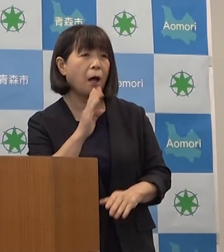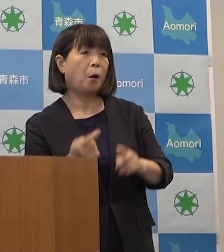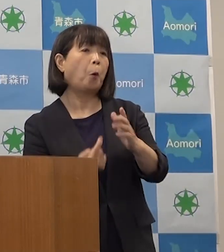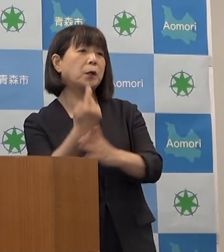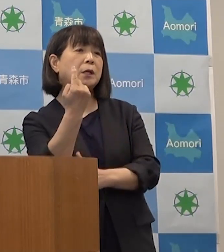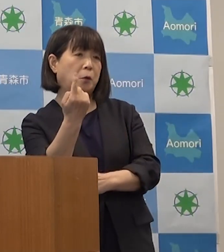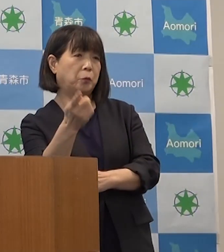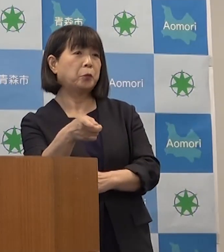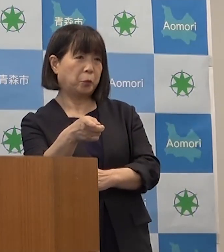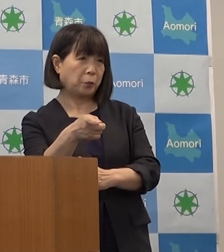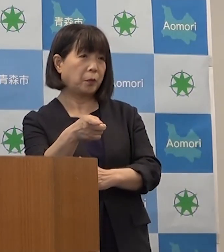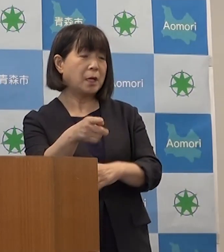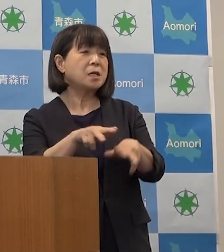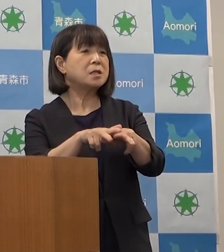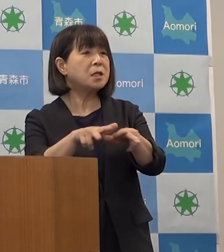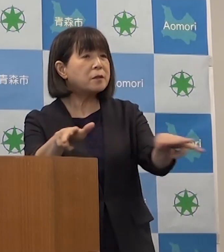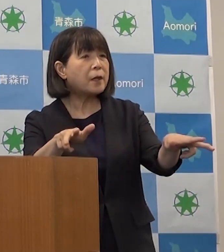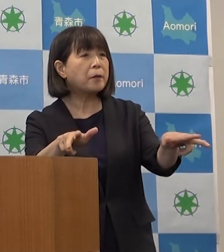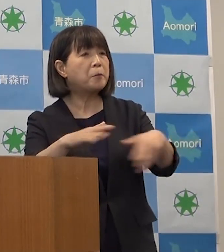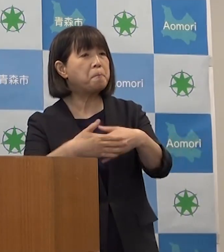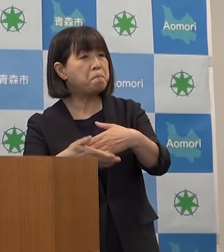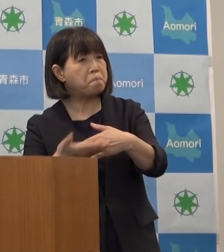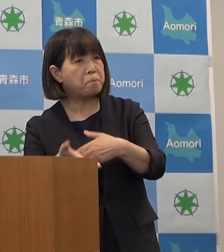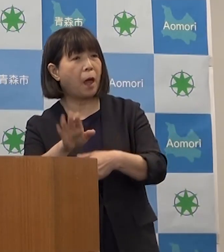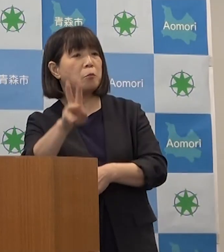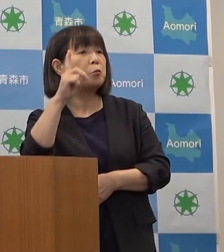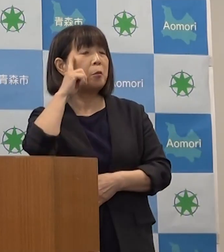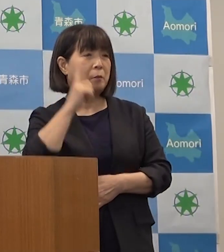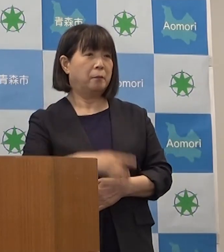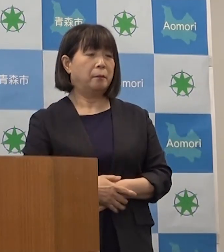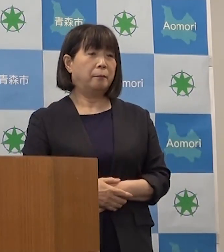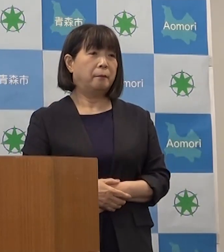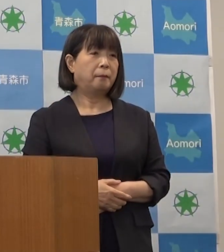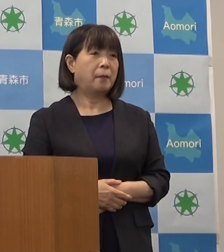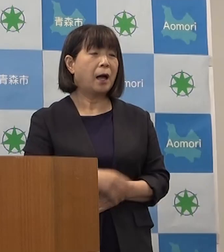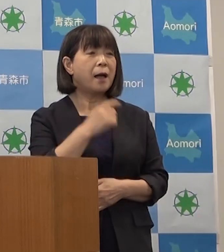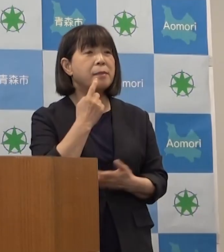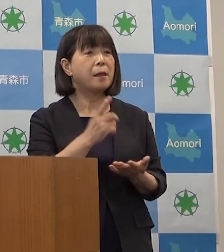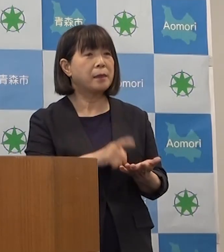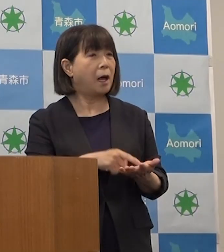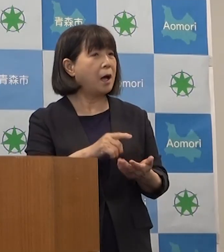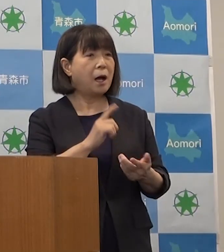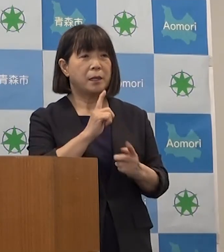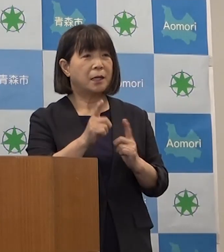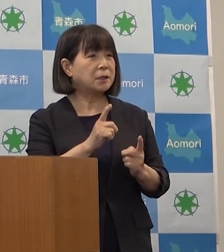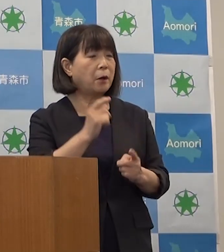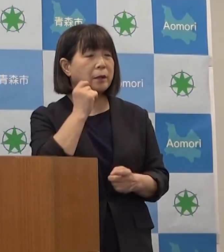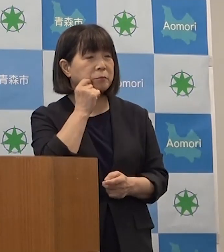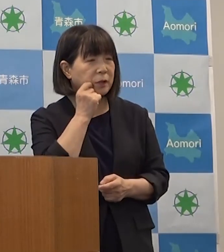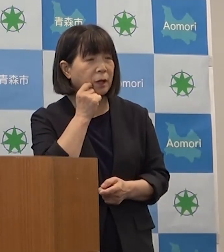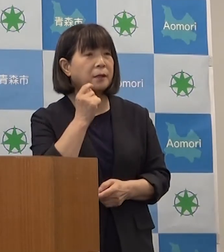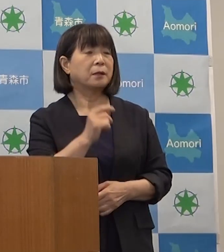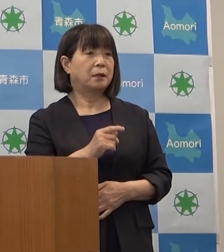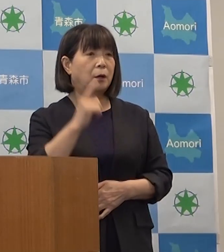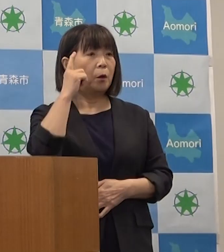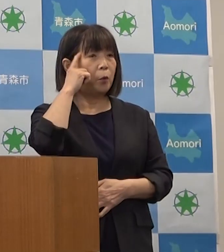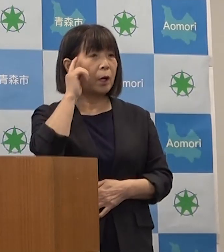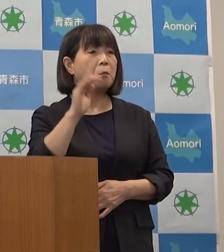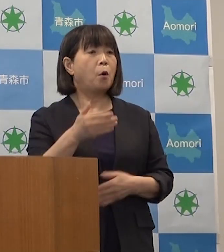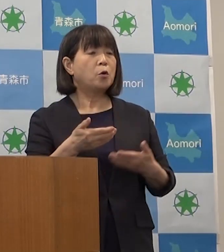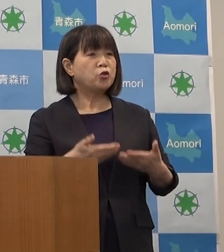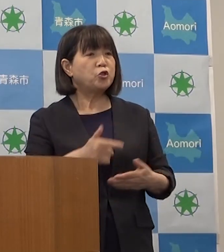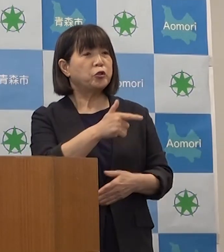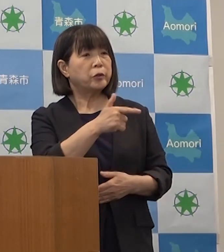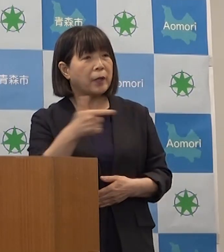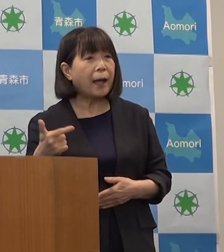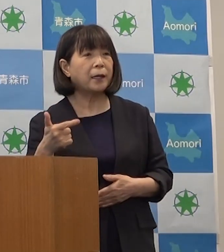不備だと思っています。で、簡単な話ではないと思いますし、非常に重大